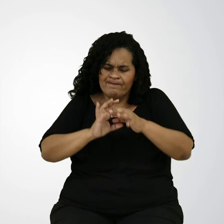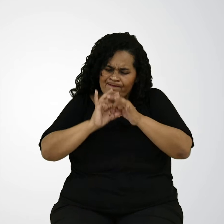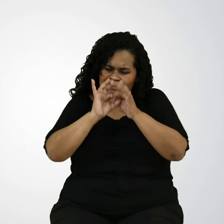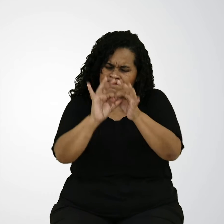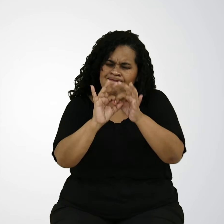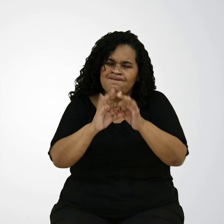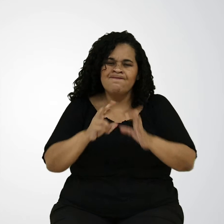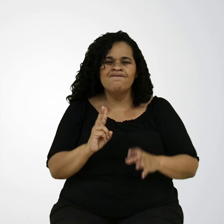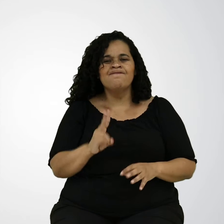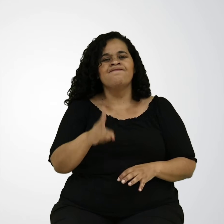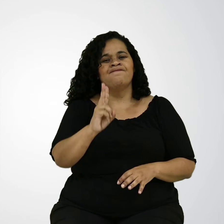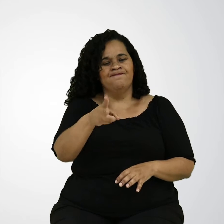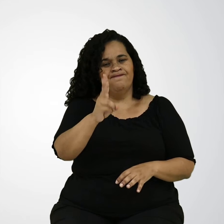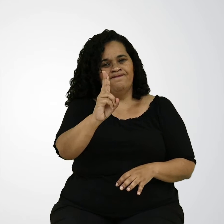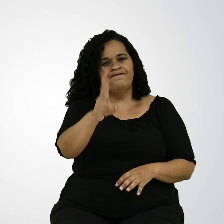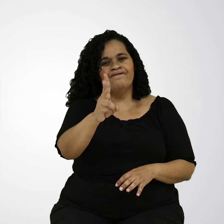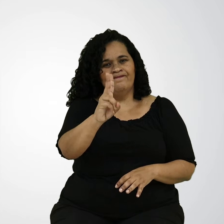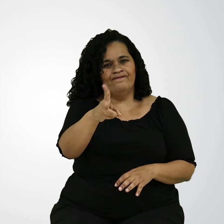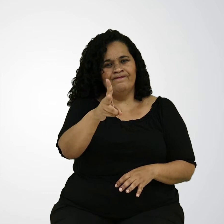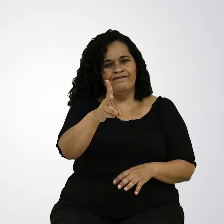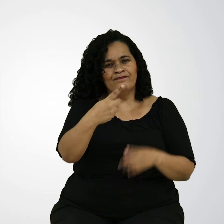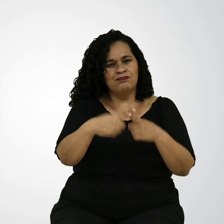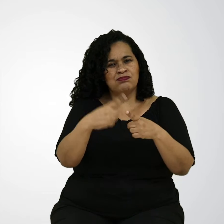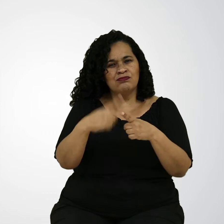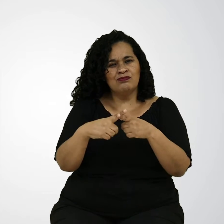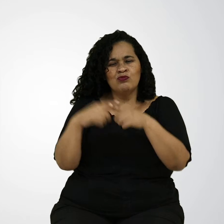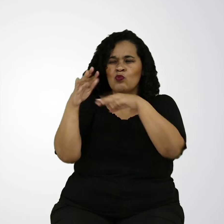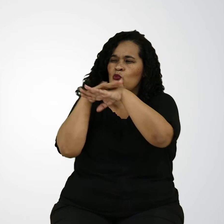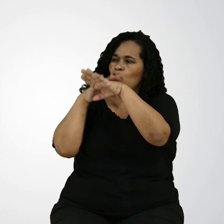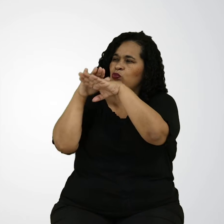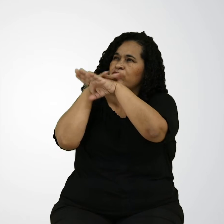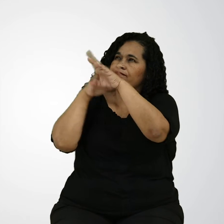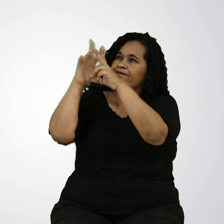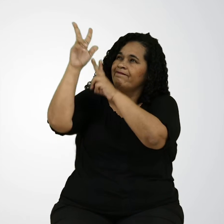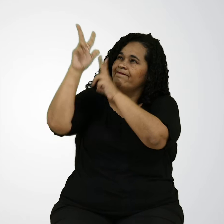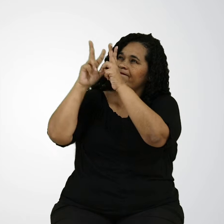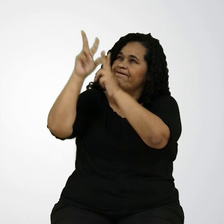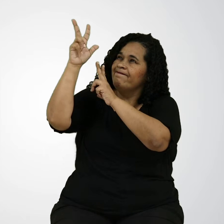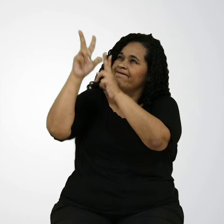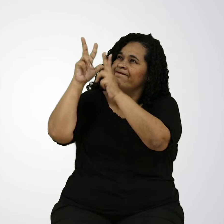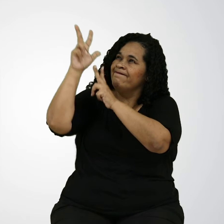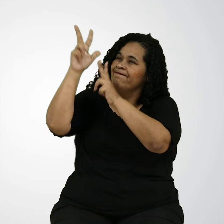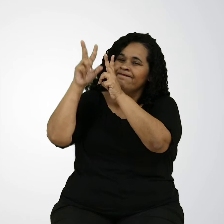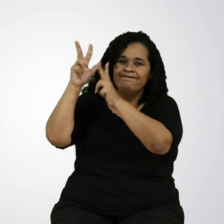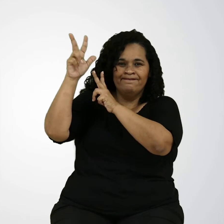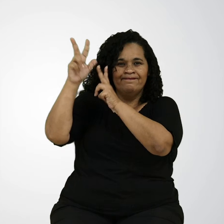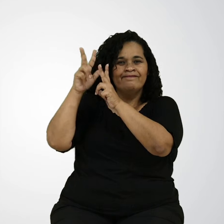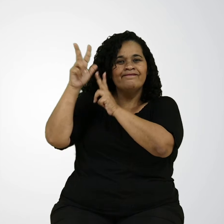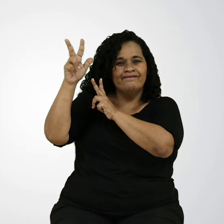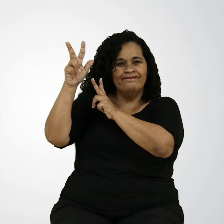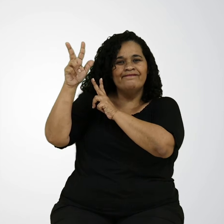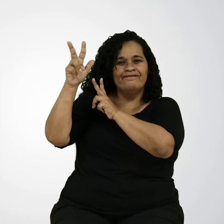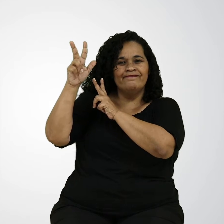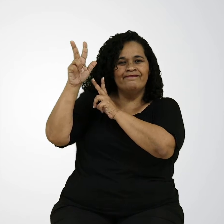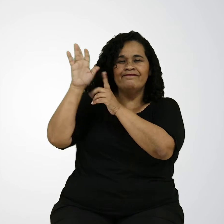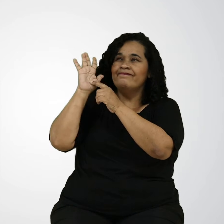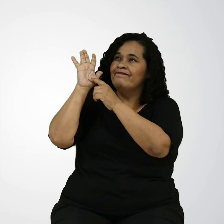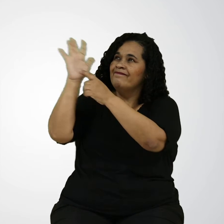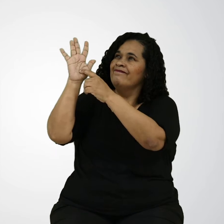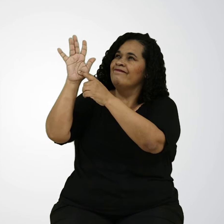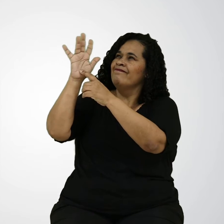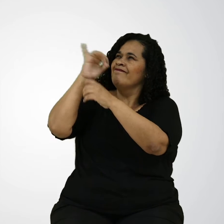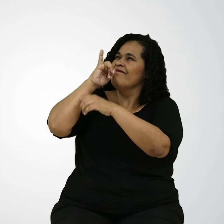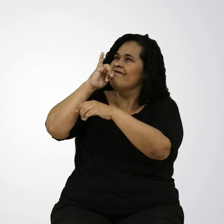para conversar, nós não oramos para que Deus descubra aquilo que nós precisamos,